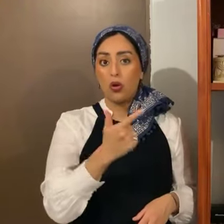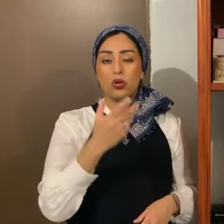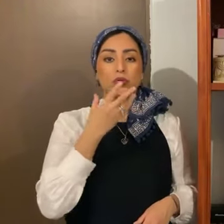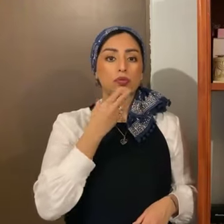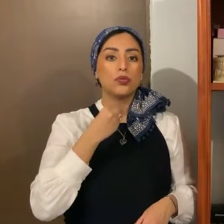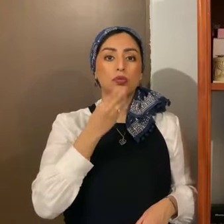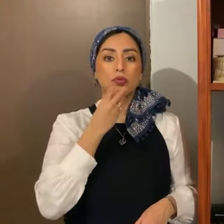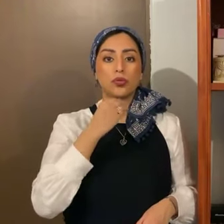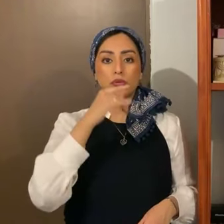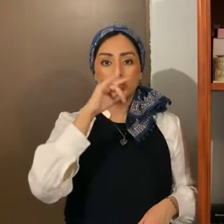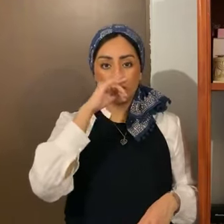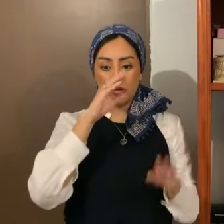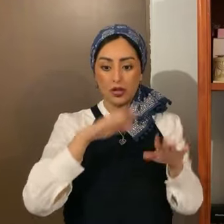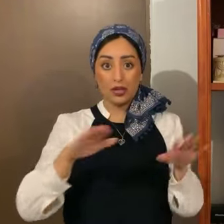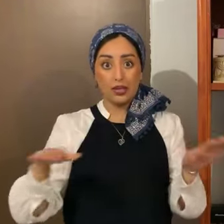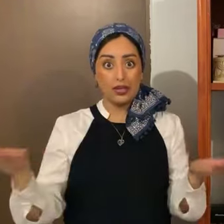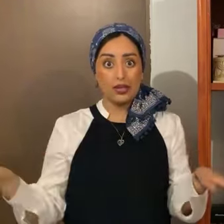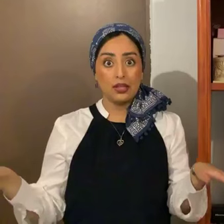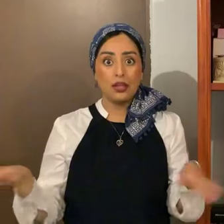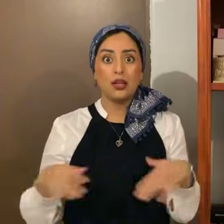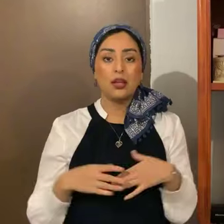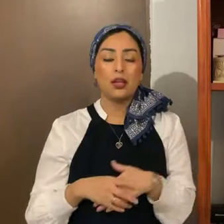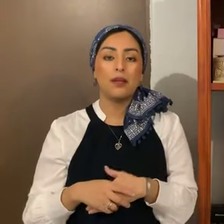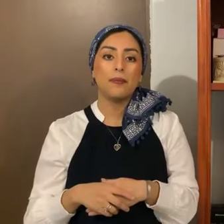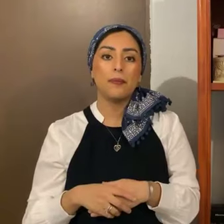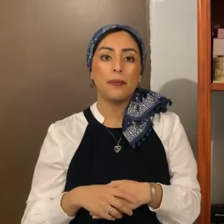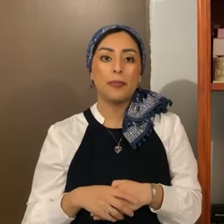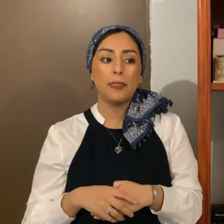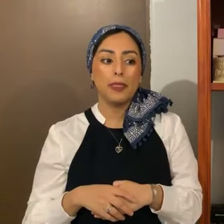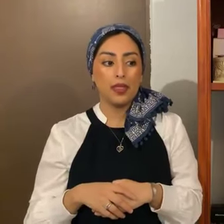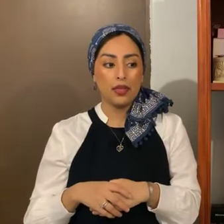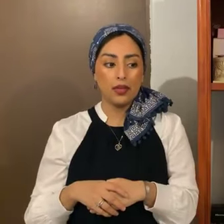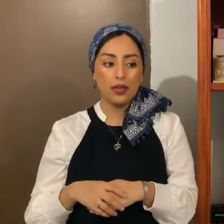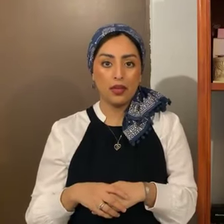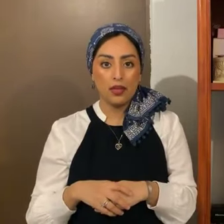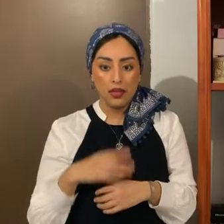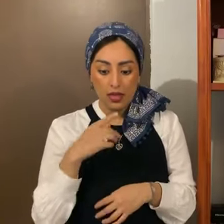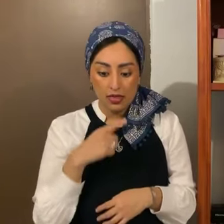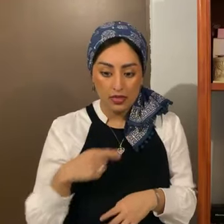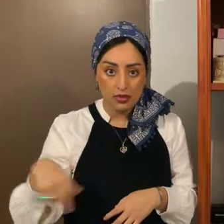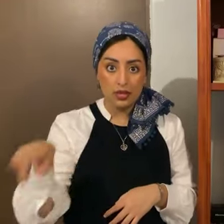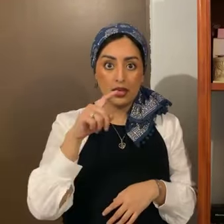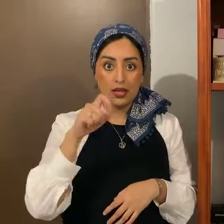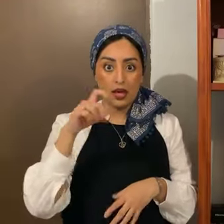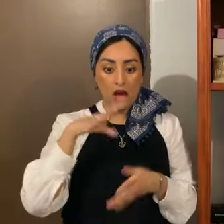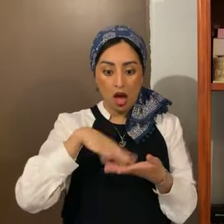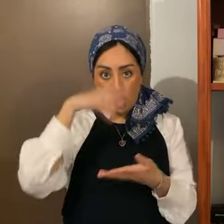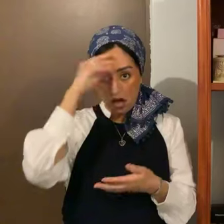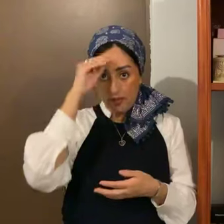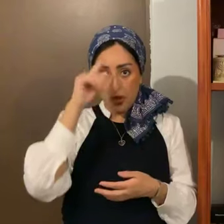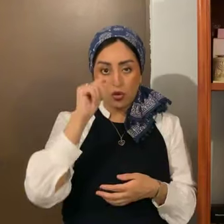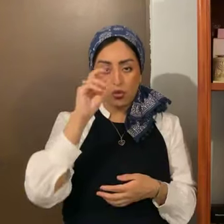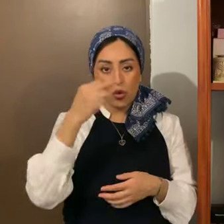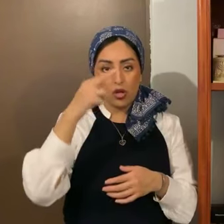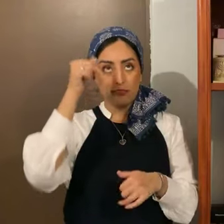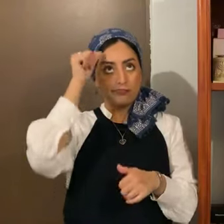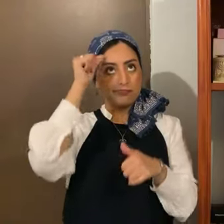judío, pues David tuvo que ser niño un día, no era judío, se tenía que aprender la Torah de